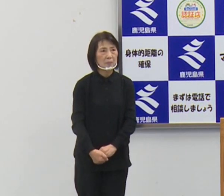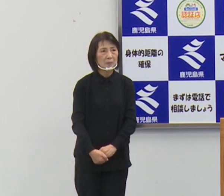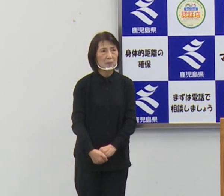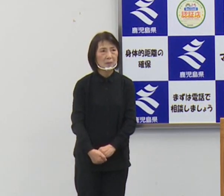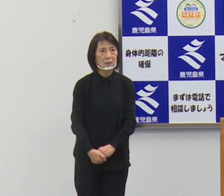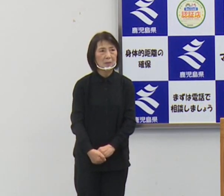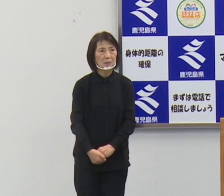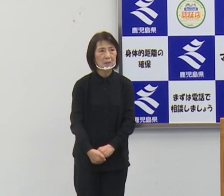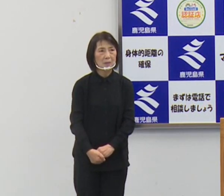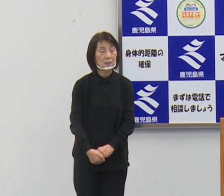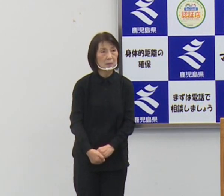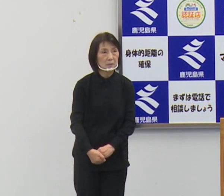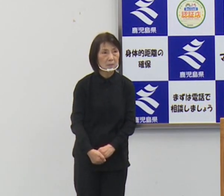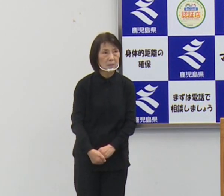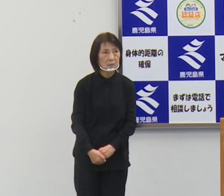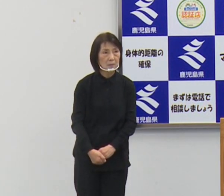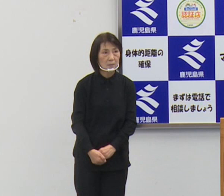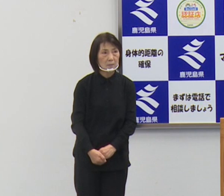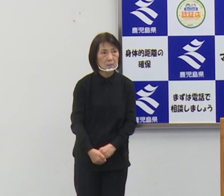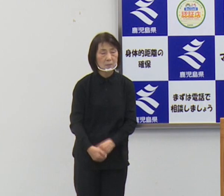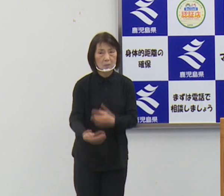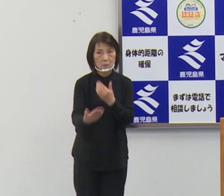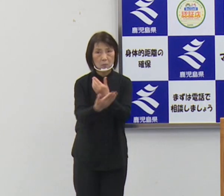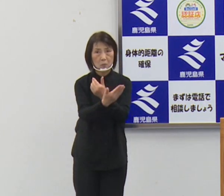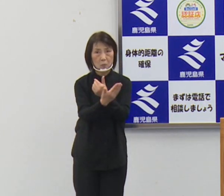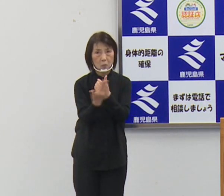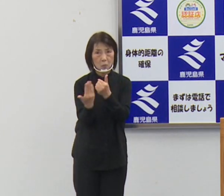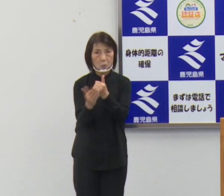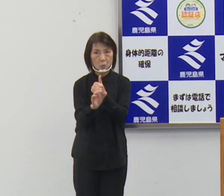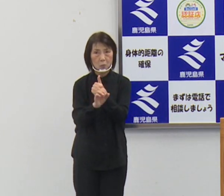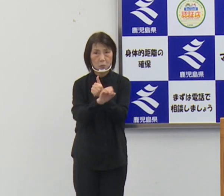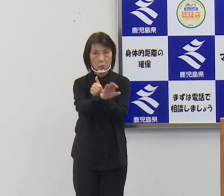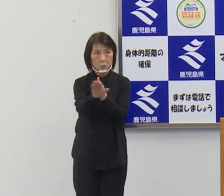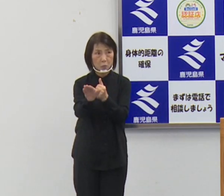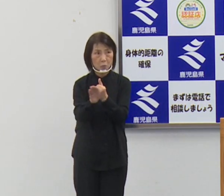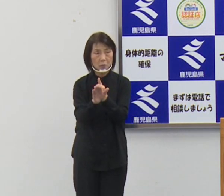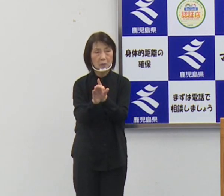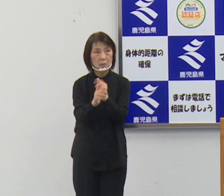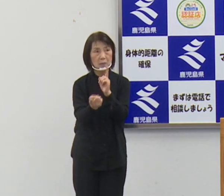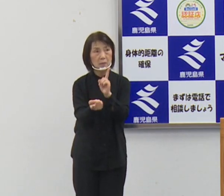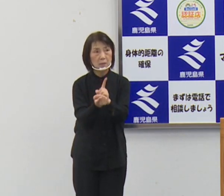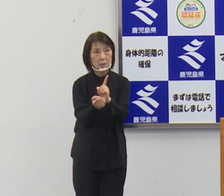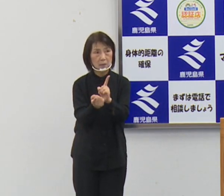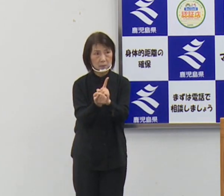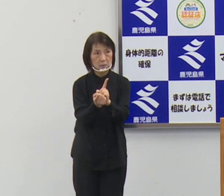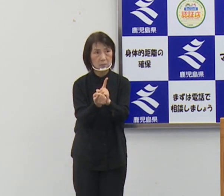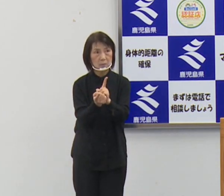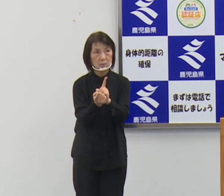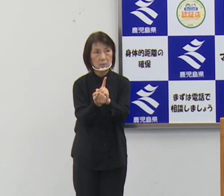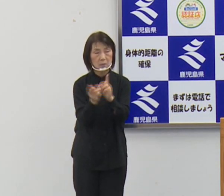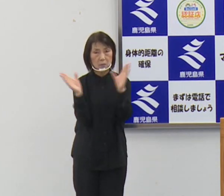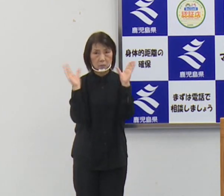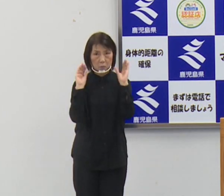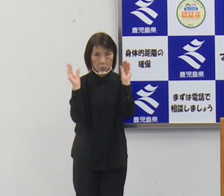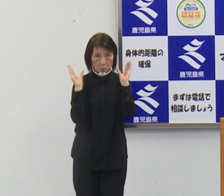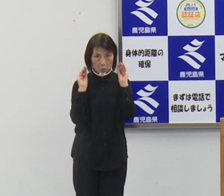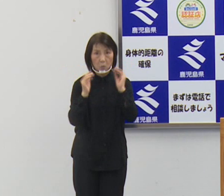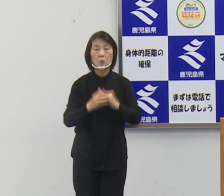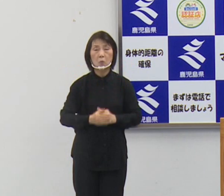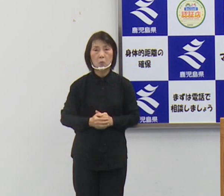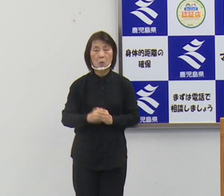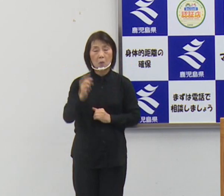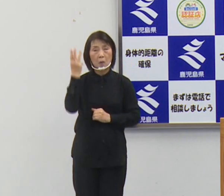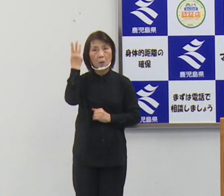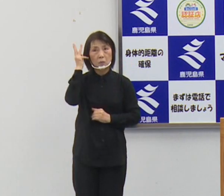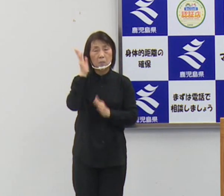行動規制の緩和について、政府の方ではそういうような今話が進んでおります、知事としてその県独